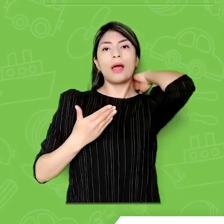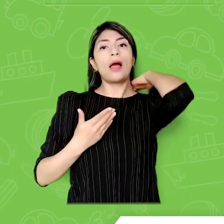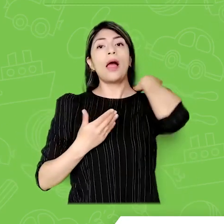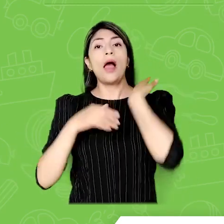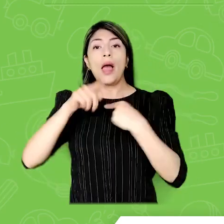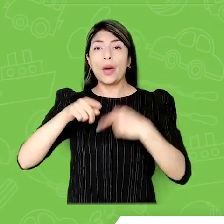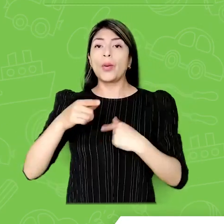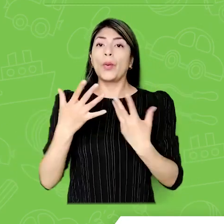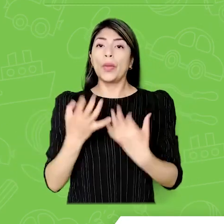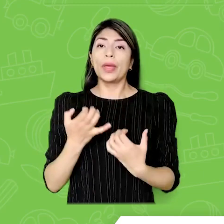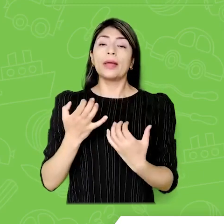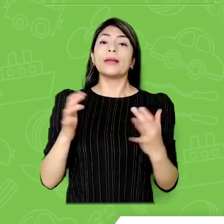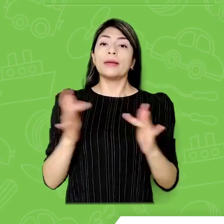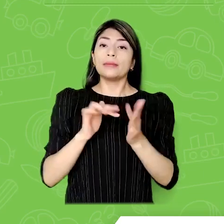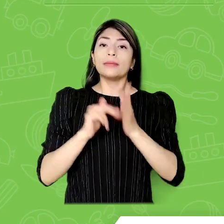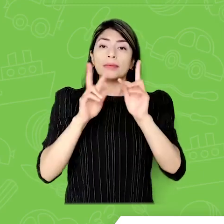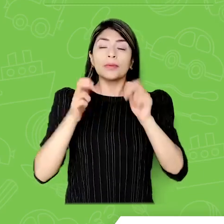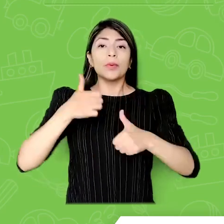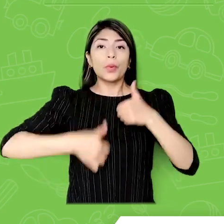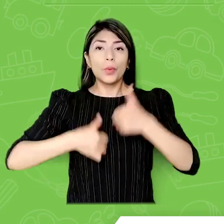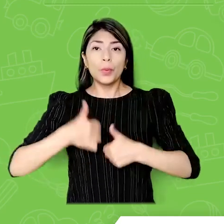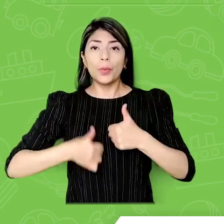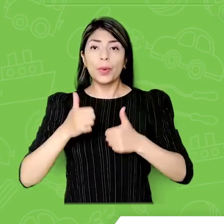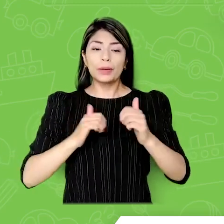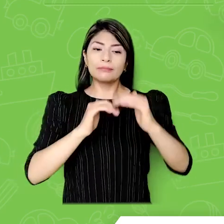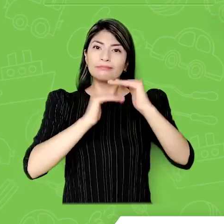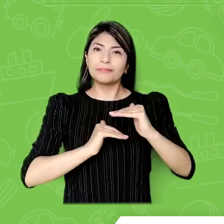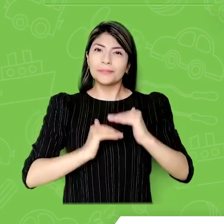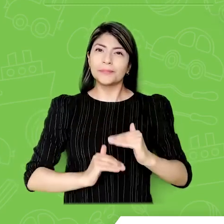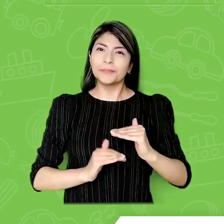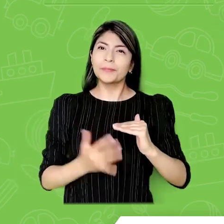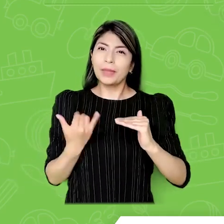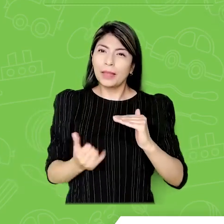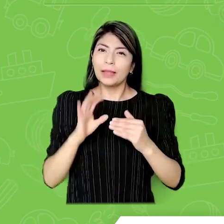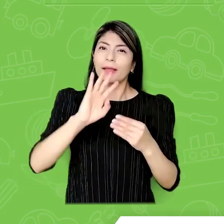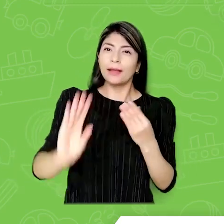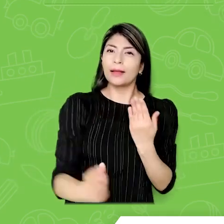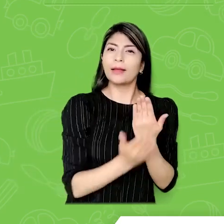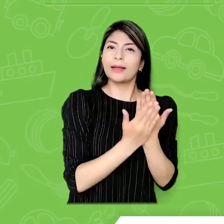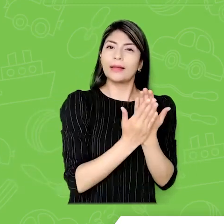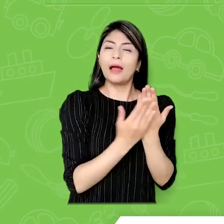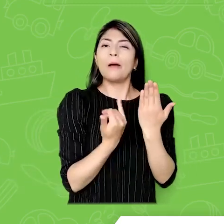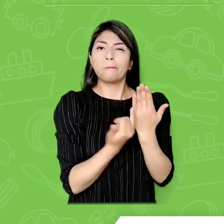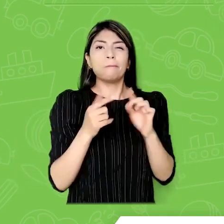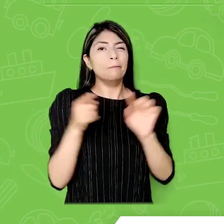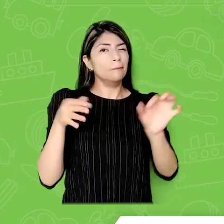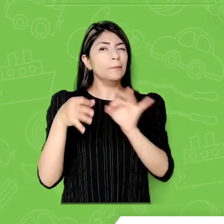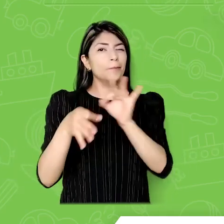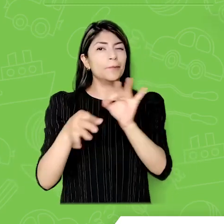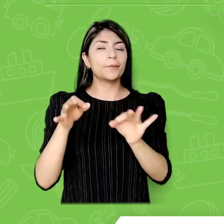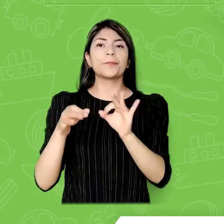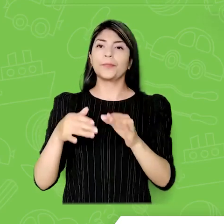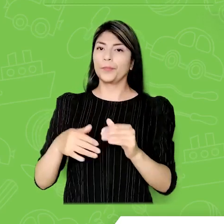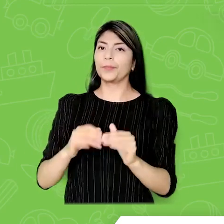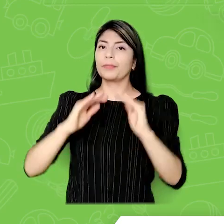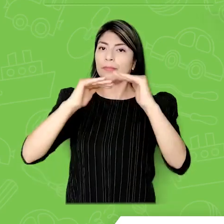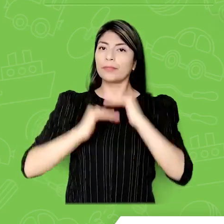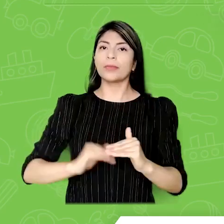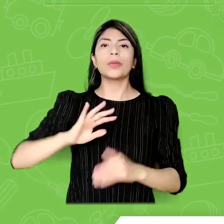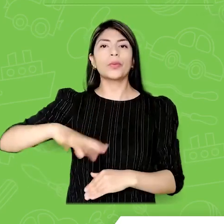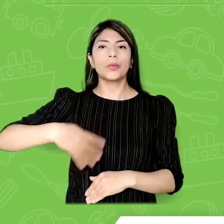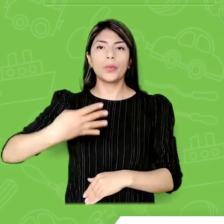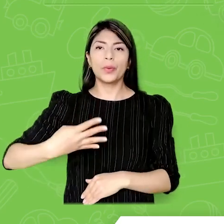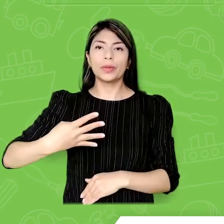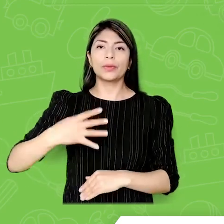del presente acuerdo. Parágrafo 4. De conformidad con el artículo 12 de la Resolución 1818